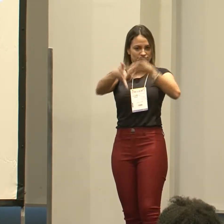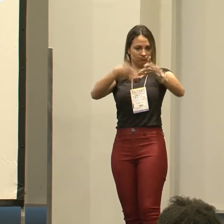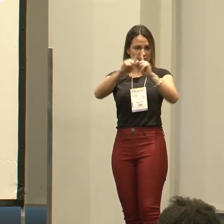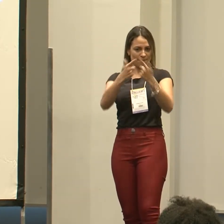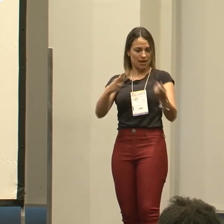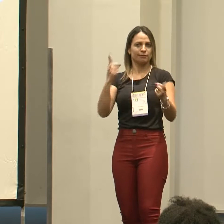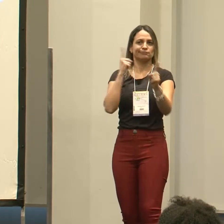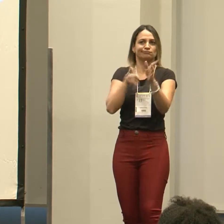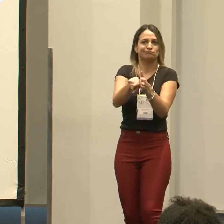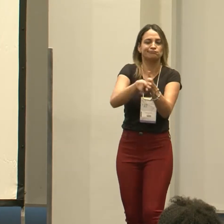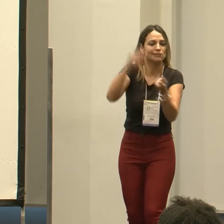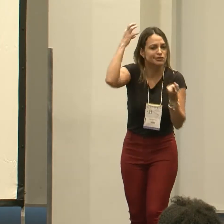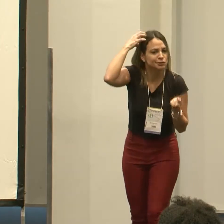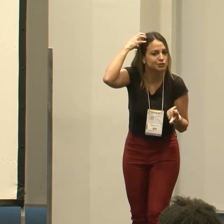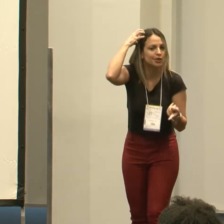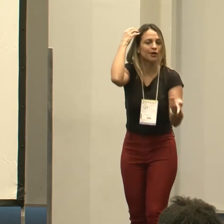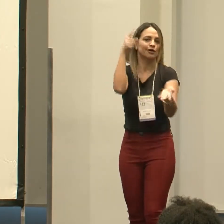estrutura gramatical da Libras,